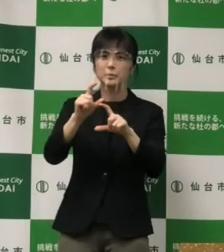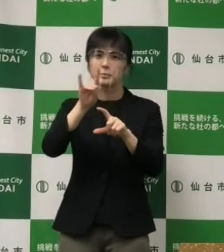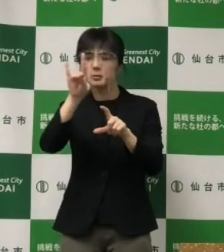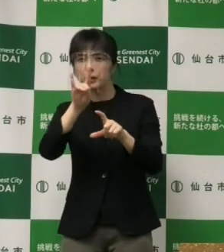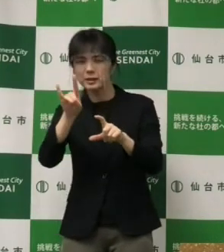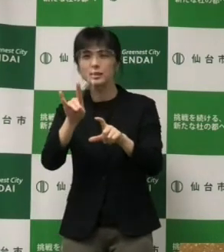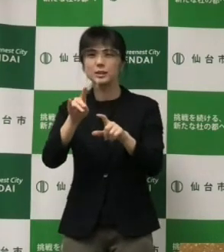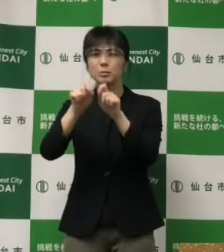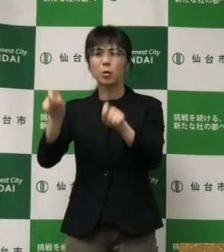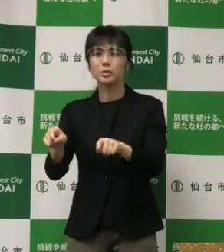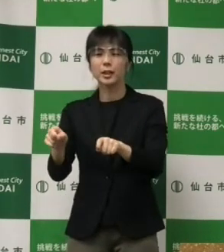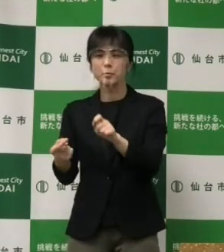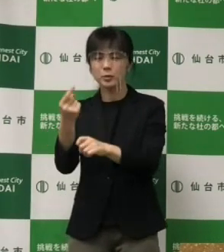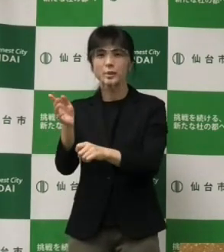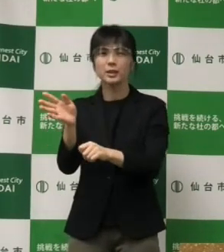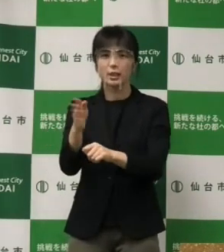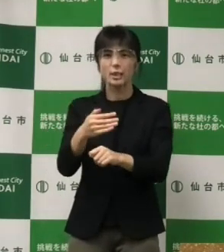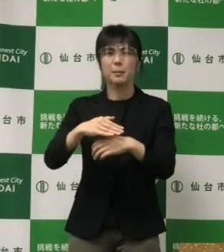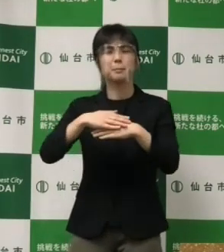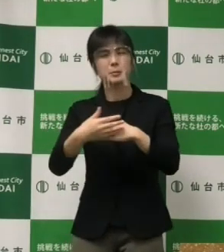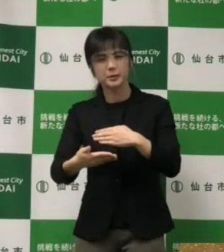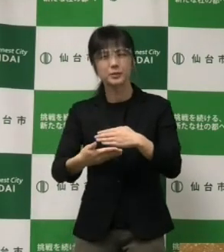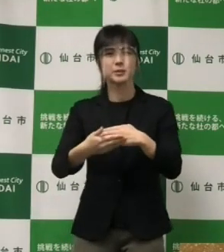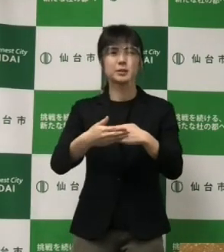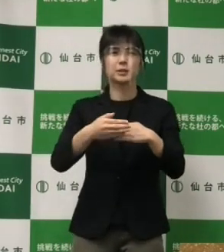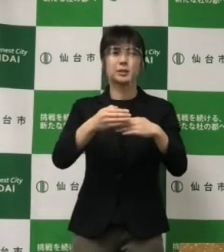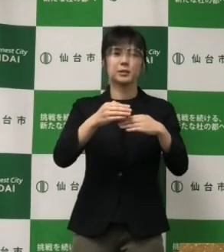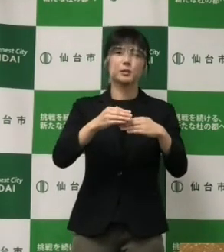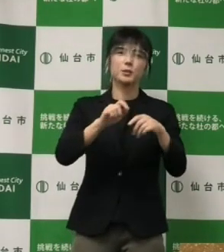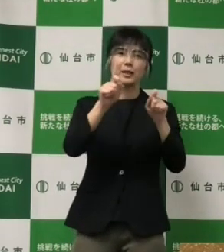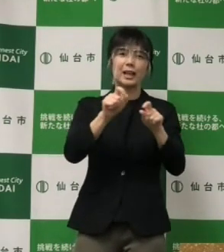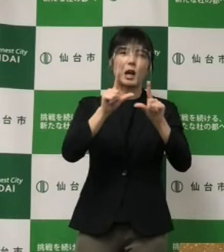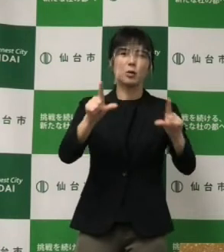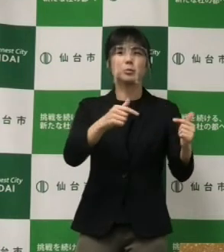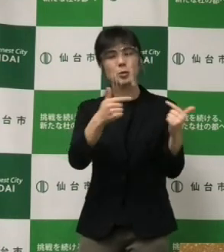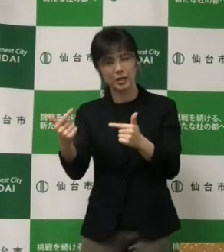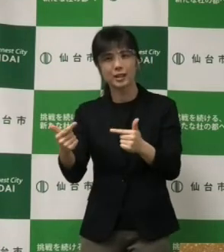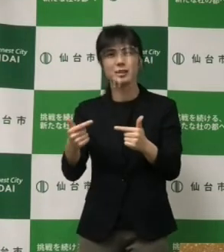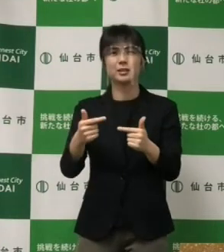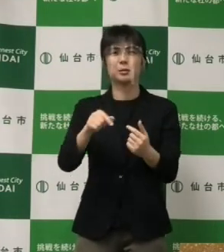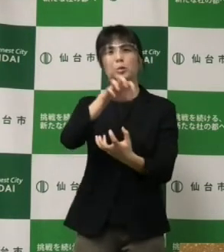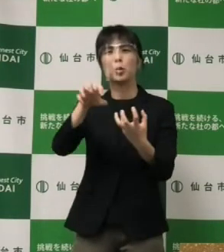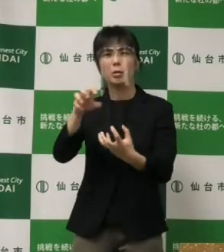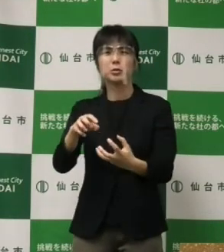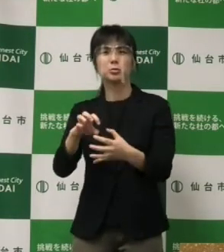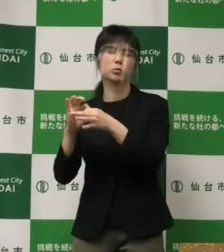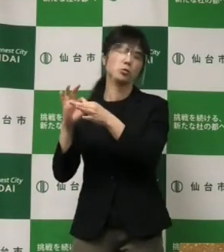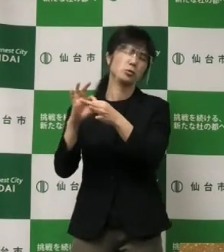ね、不手際で、会話の遅れとかですね、そういったことが、ずっと続いてます。昨年の衆院選